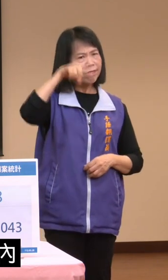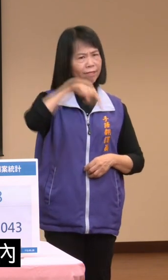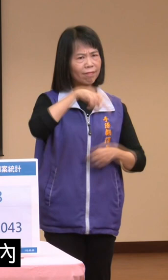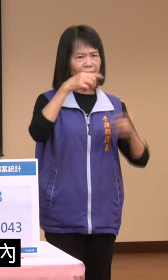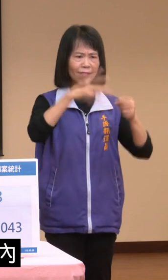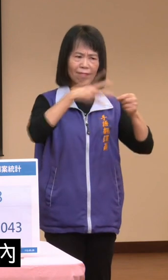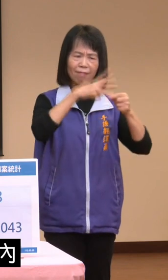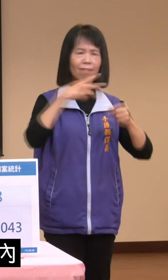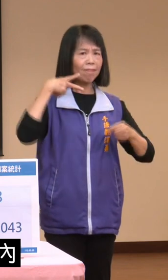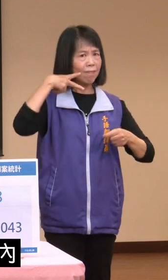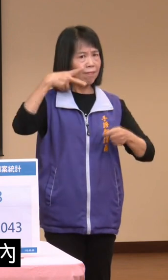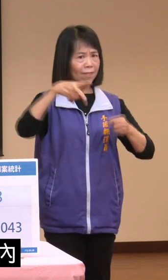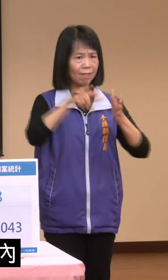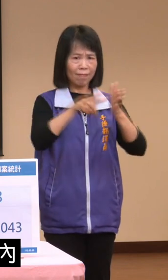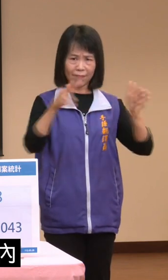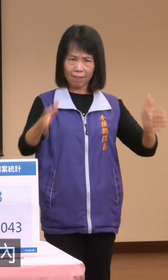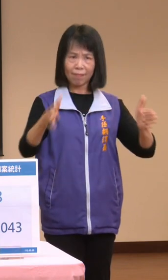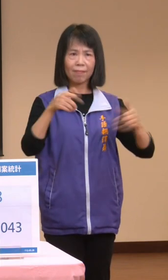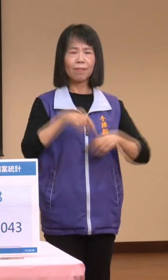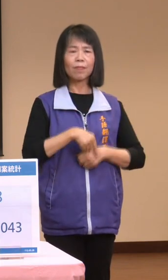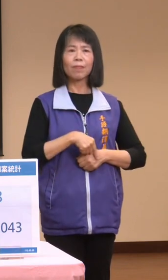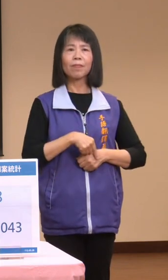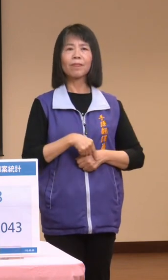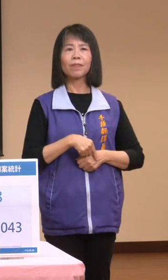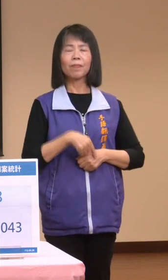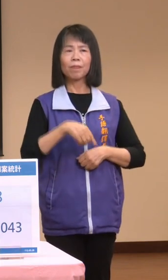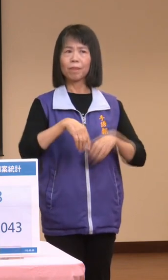这3年2个月